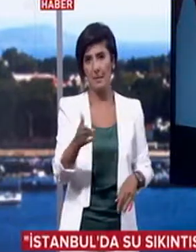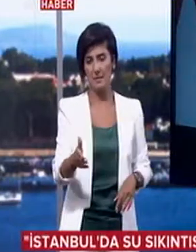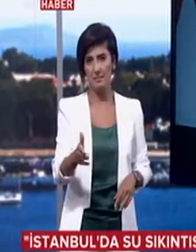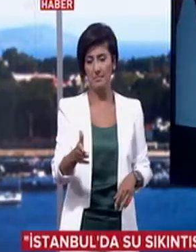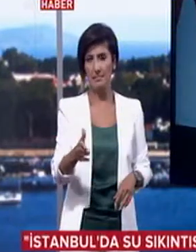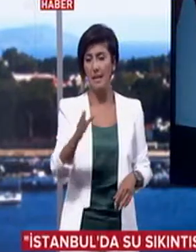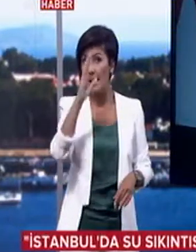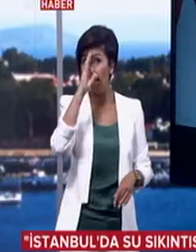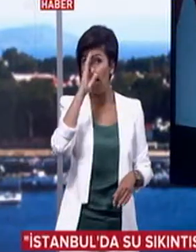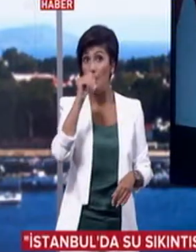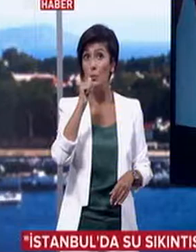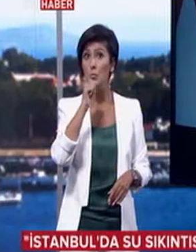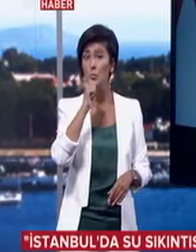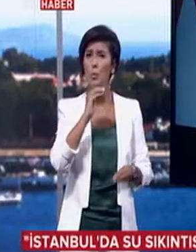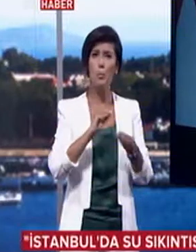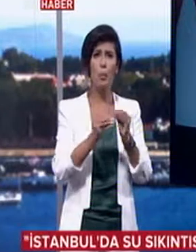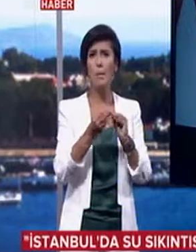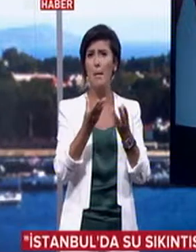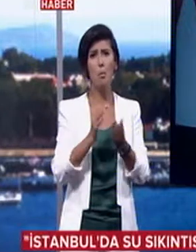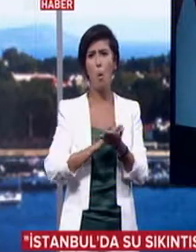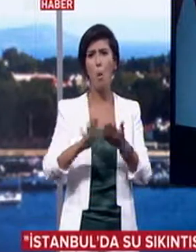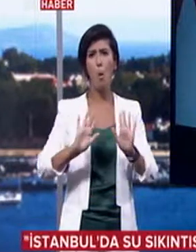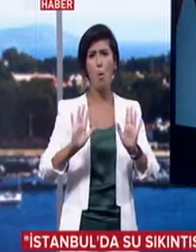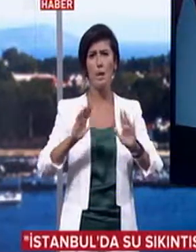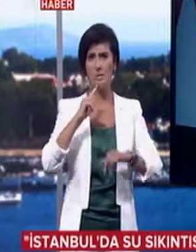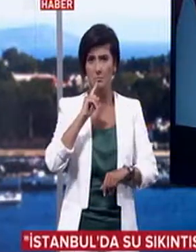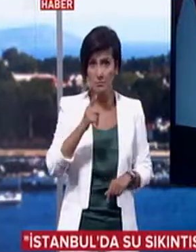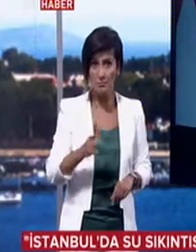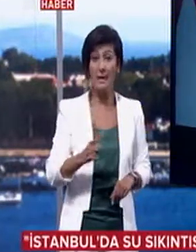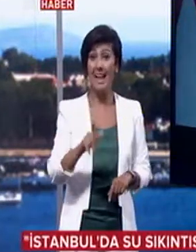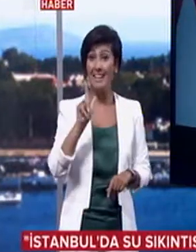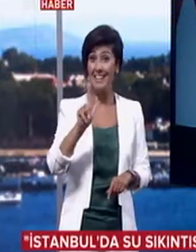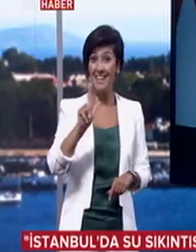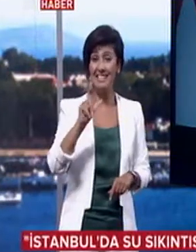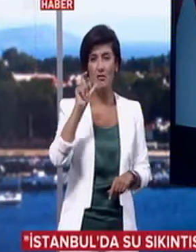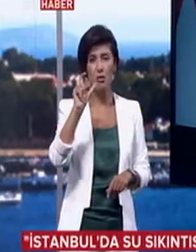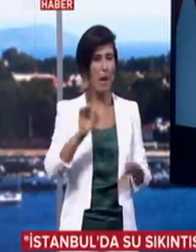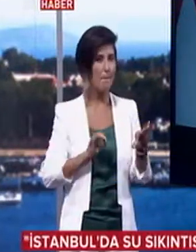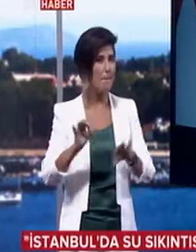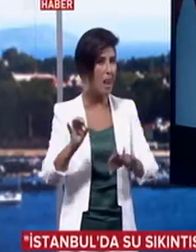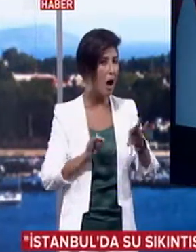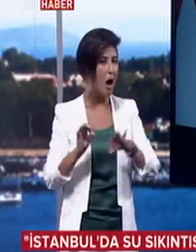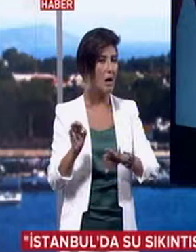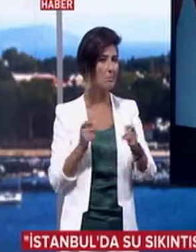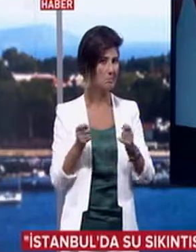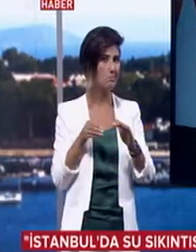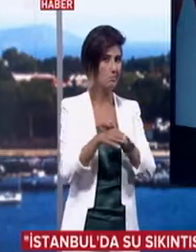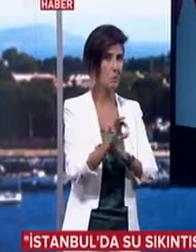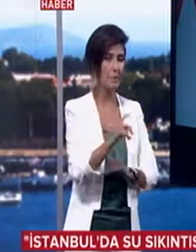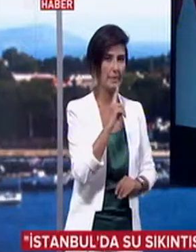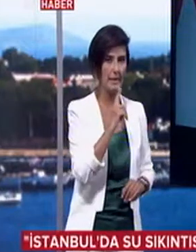düzenledi. İstanbul'da su sıkıntısı olmayacağını ifade eden Eroğlu, gerekirse C planını devreye koyarız